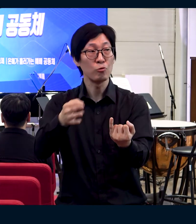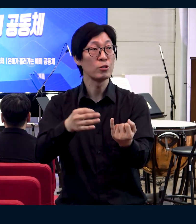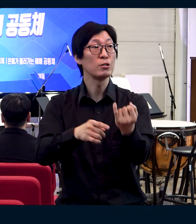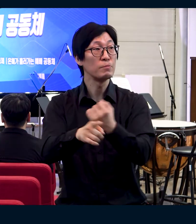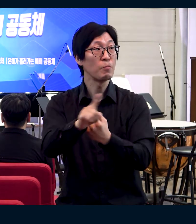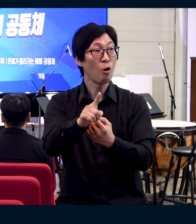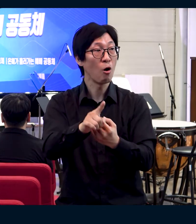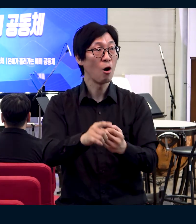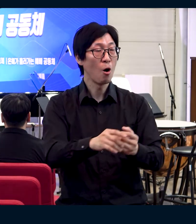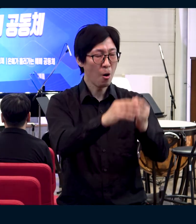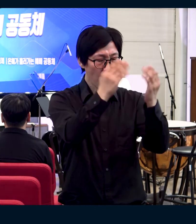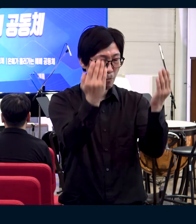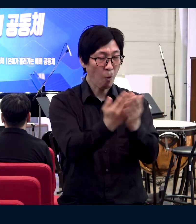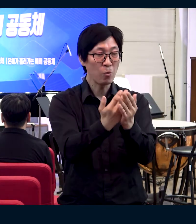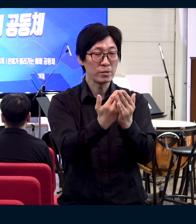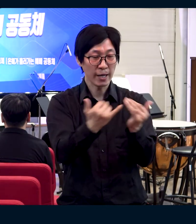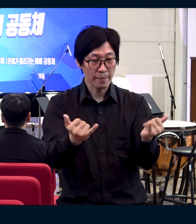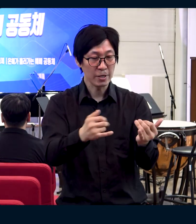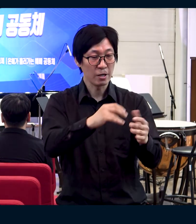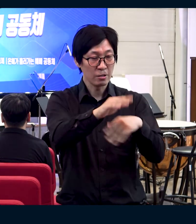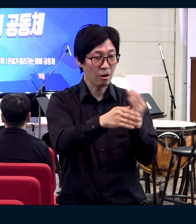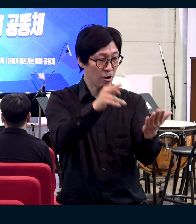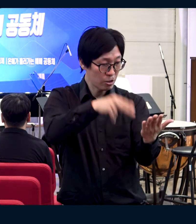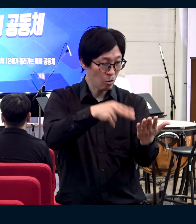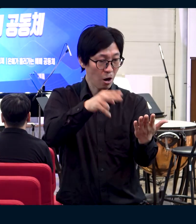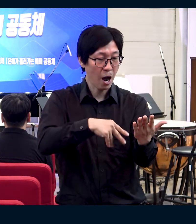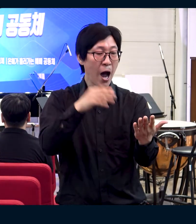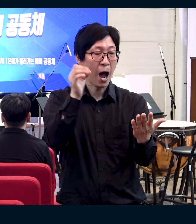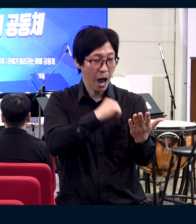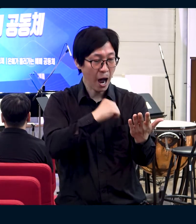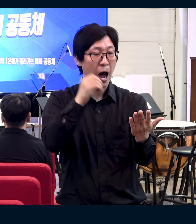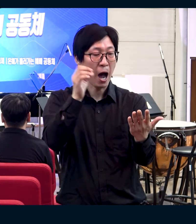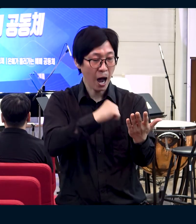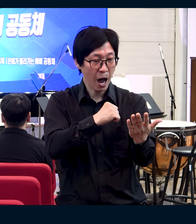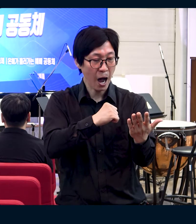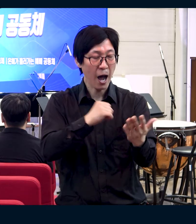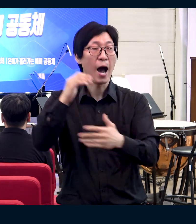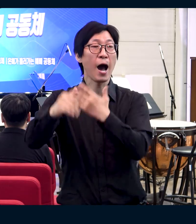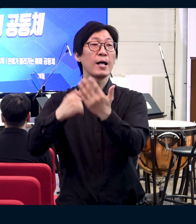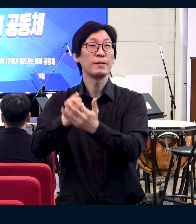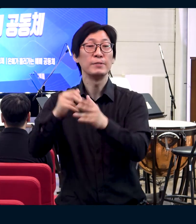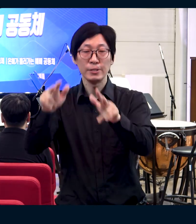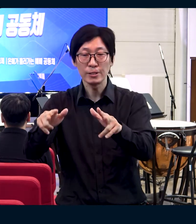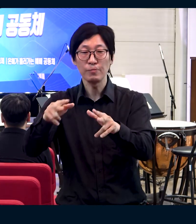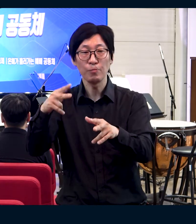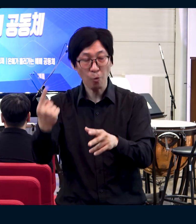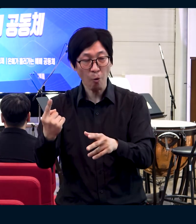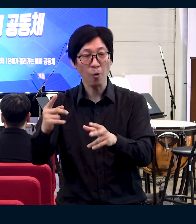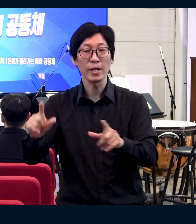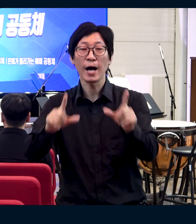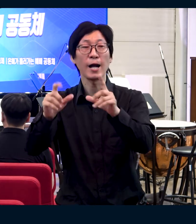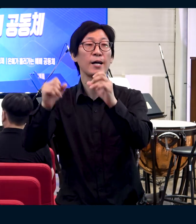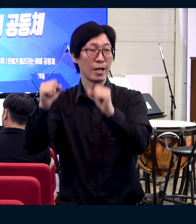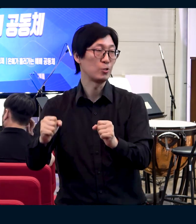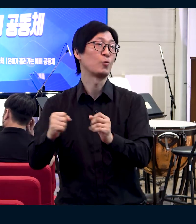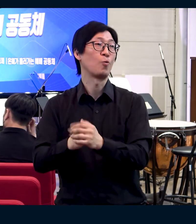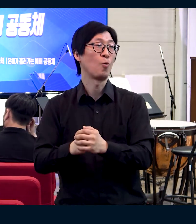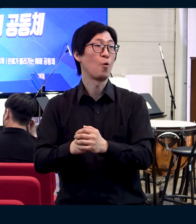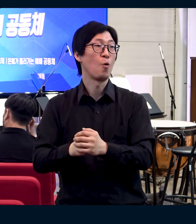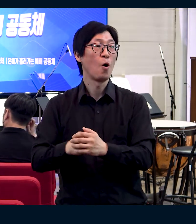될 메시지이기 때문에 그렇게 한 거예요. 그렇습니다. 하나님은 지금도 살아계시고,